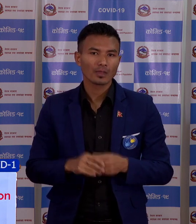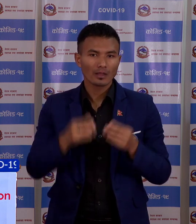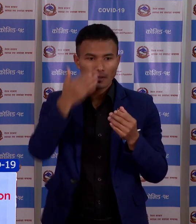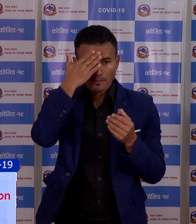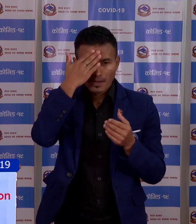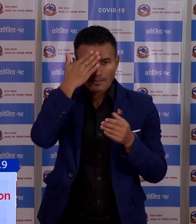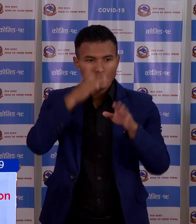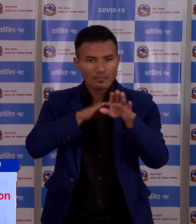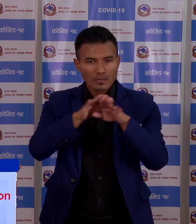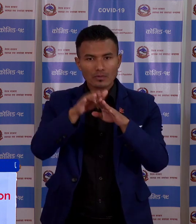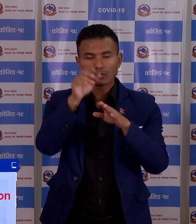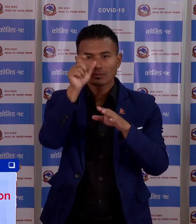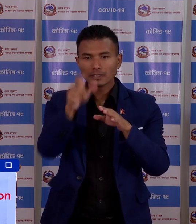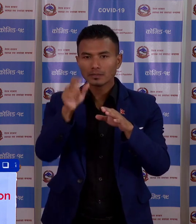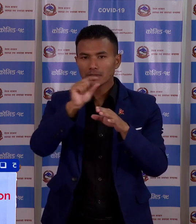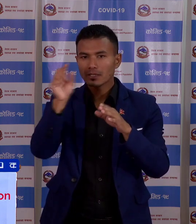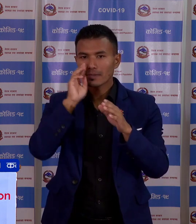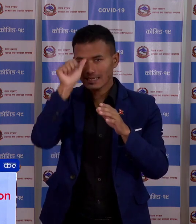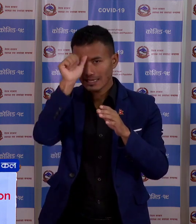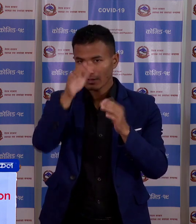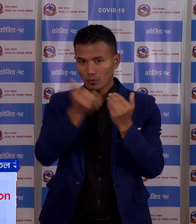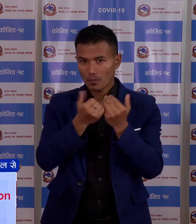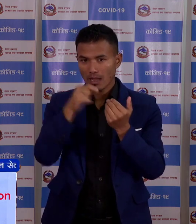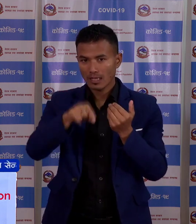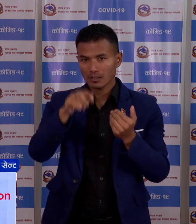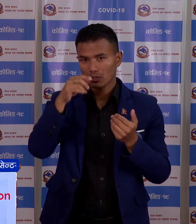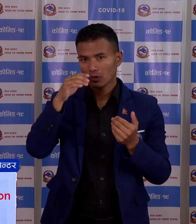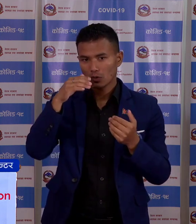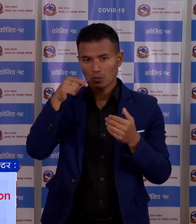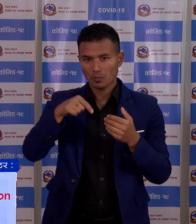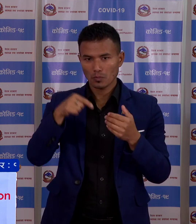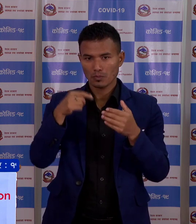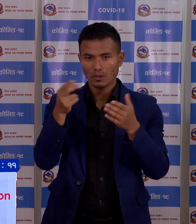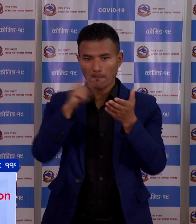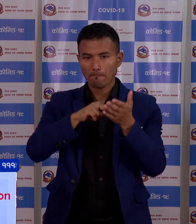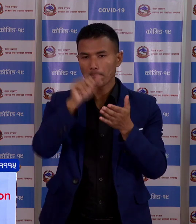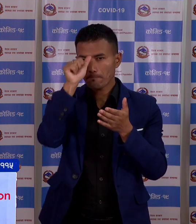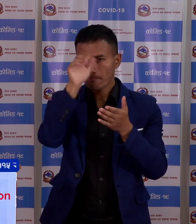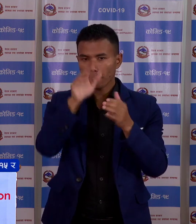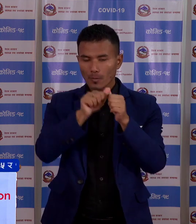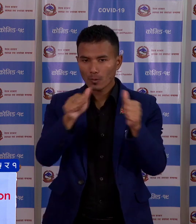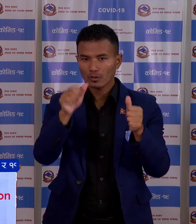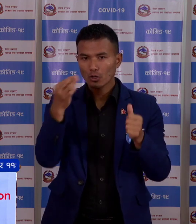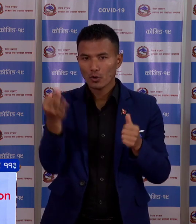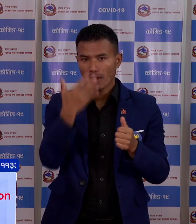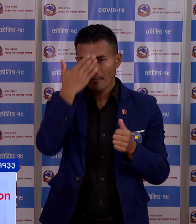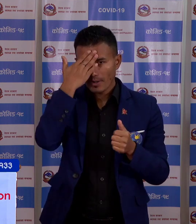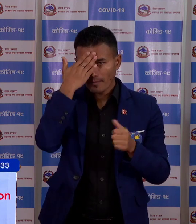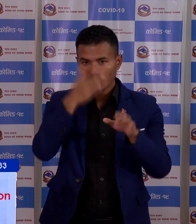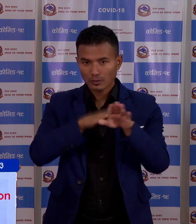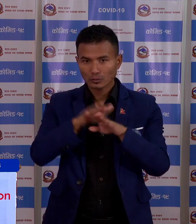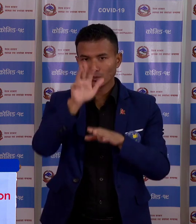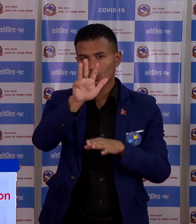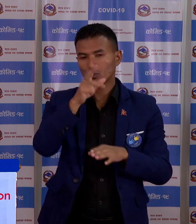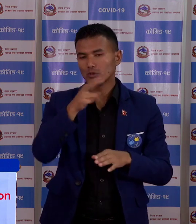संक्रमित बेक्तियर को बिवरंदिन चाहांचु आज पच्छिल्लो अपडेट अनुशार नया संक्रमित हरू